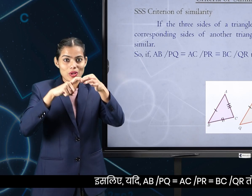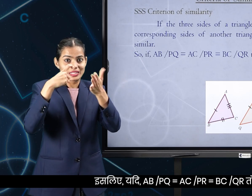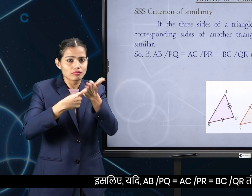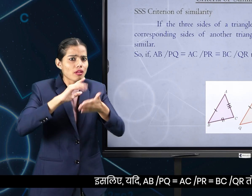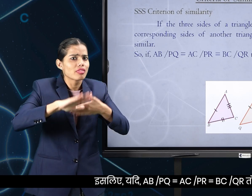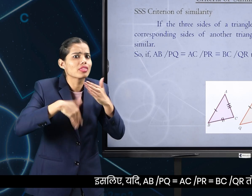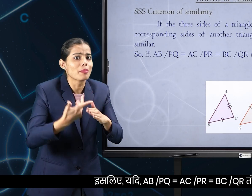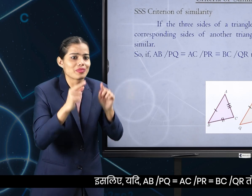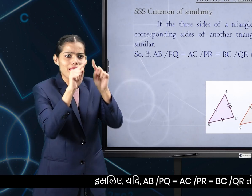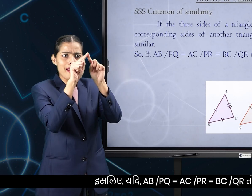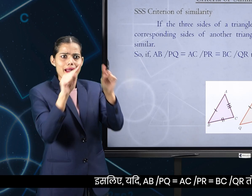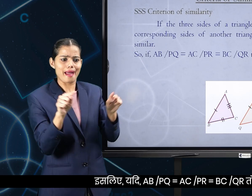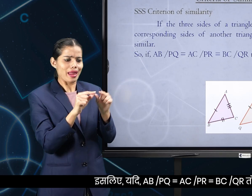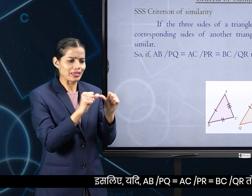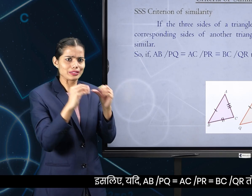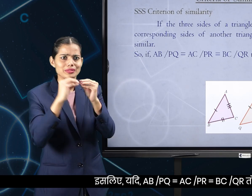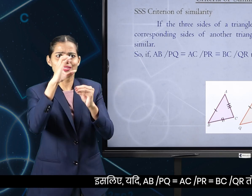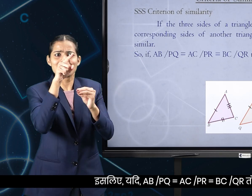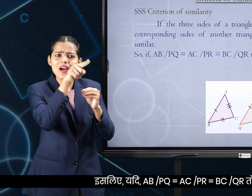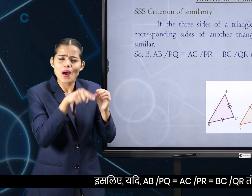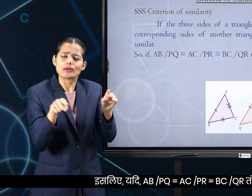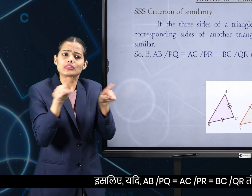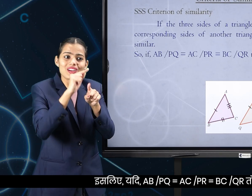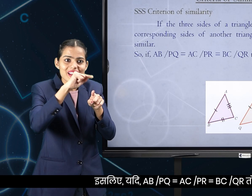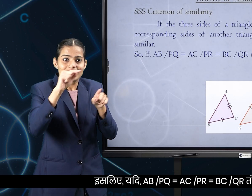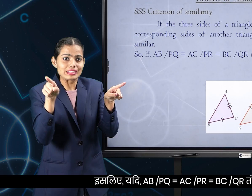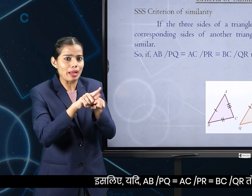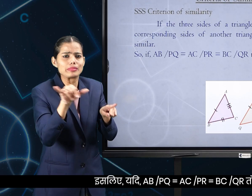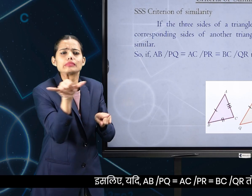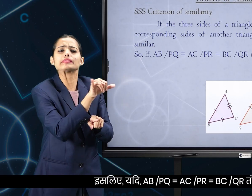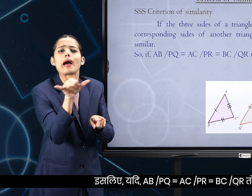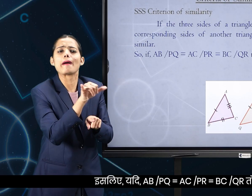आर, तो त्रिभुज ए बी सी सिमिलर टू त्रिभुज पी क्यू आर।